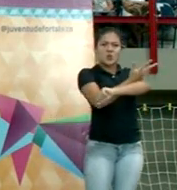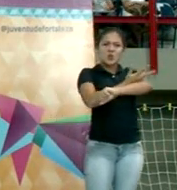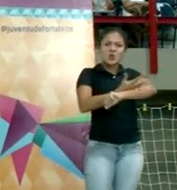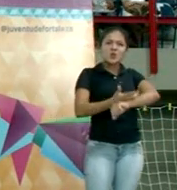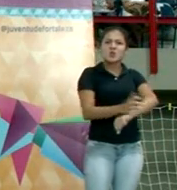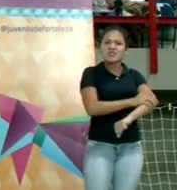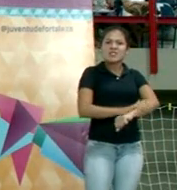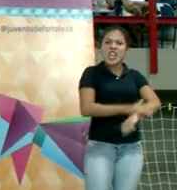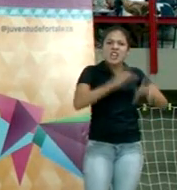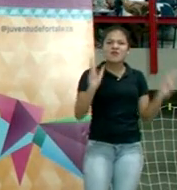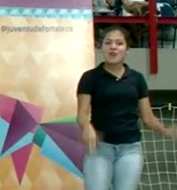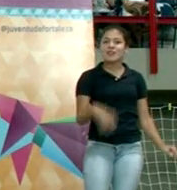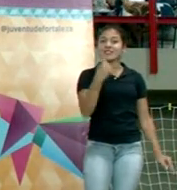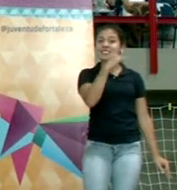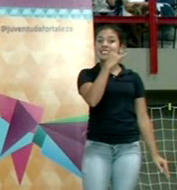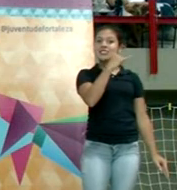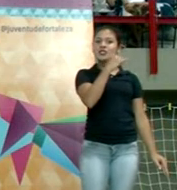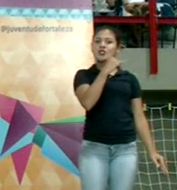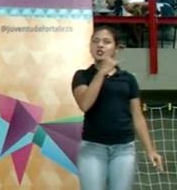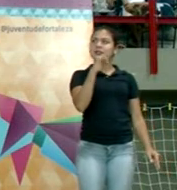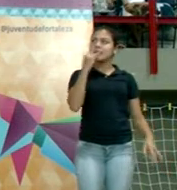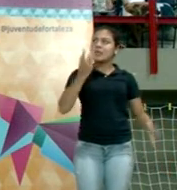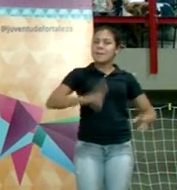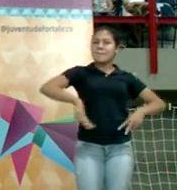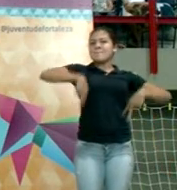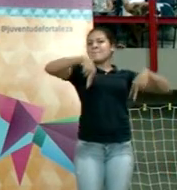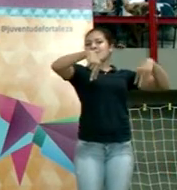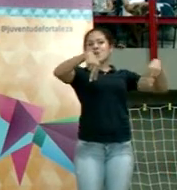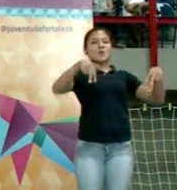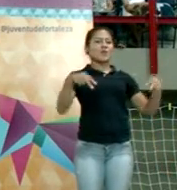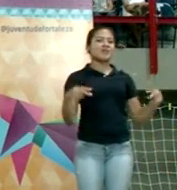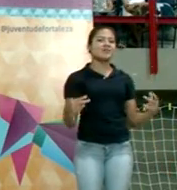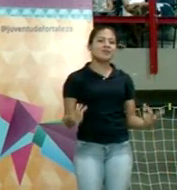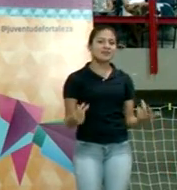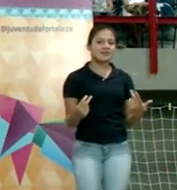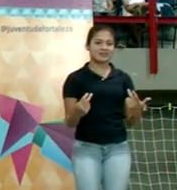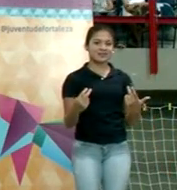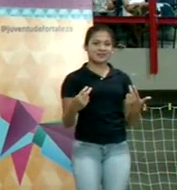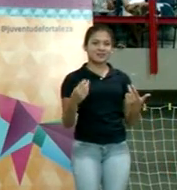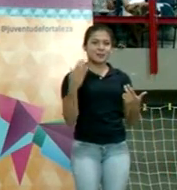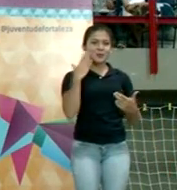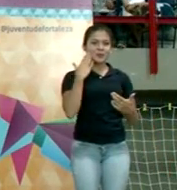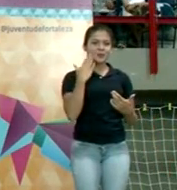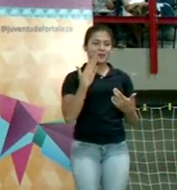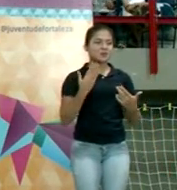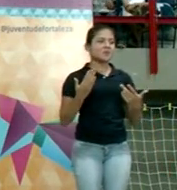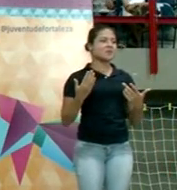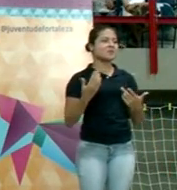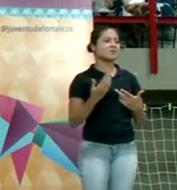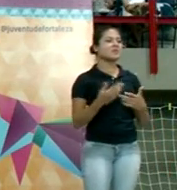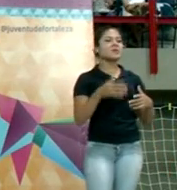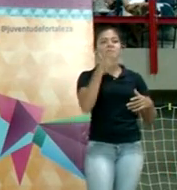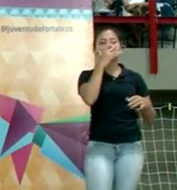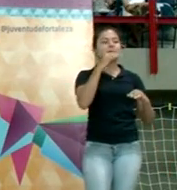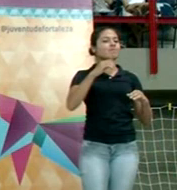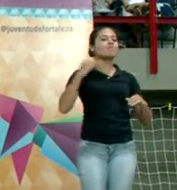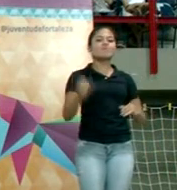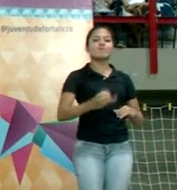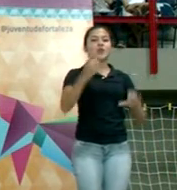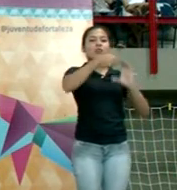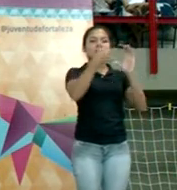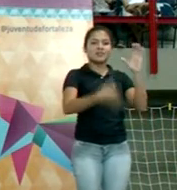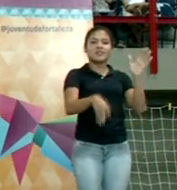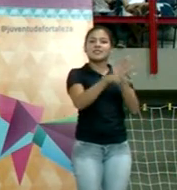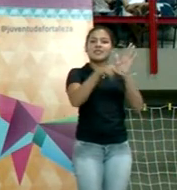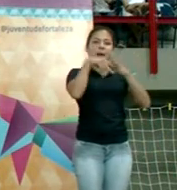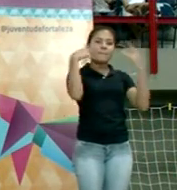Você recebe a energia do momento e você vibra, mas você não sai do lugar. Então isso são características importantes. E